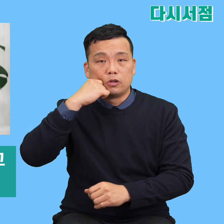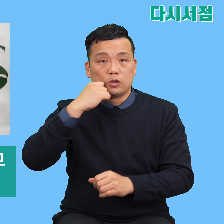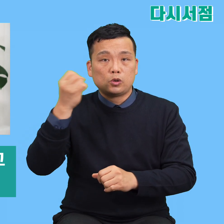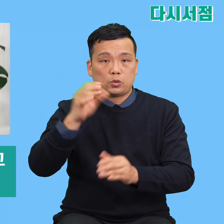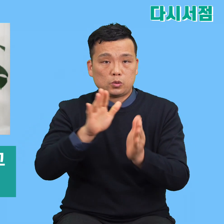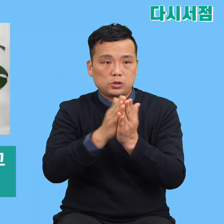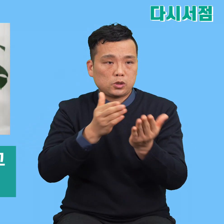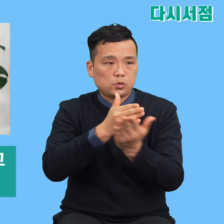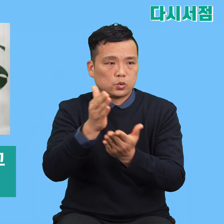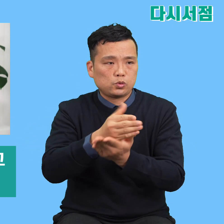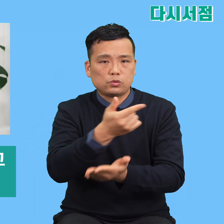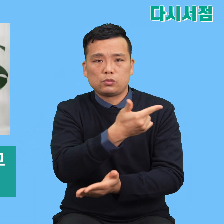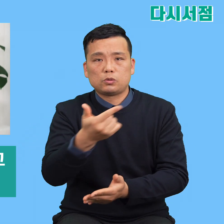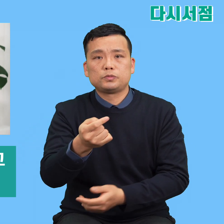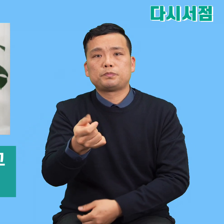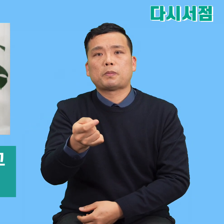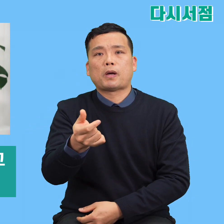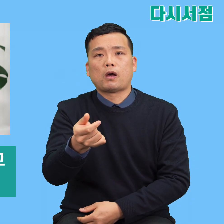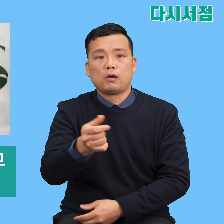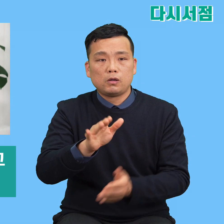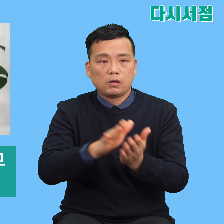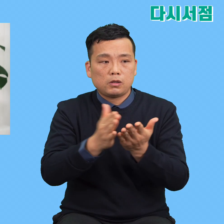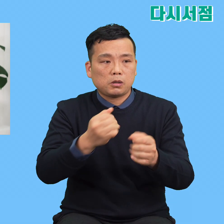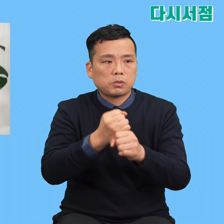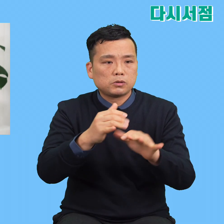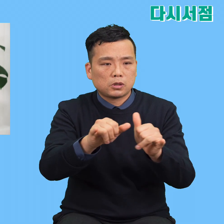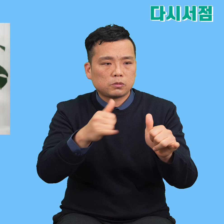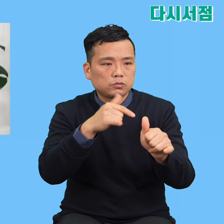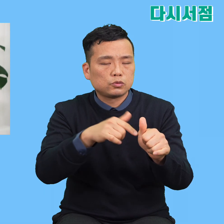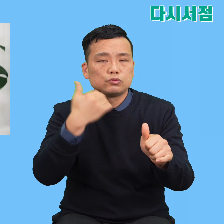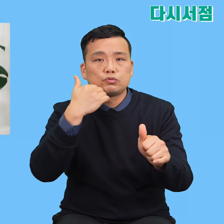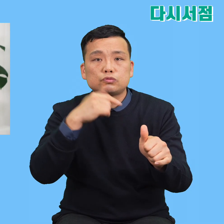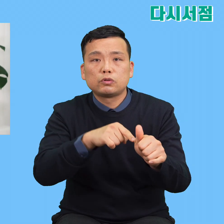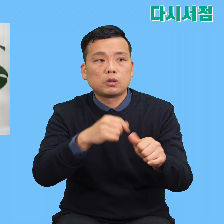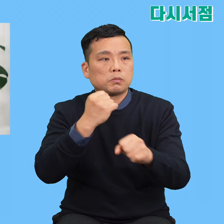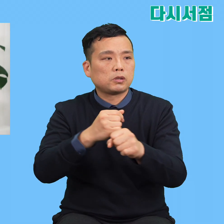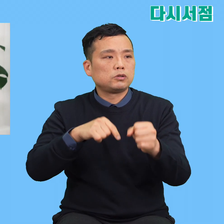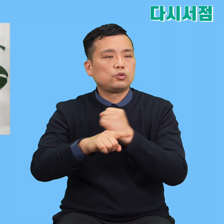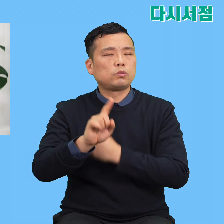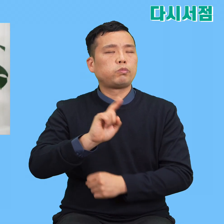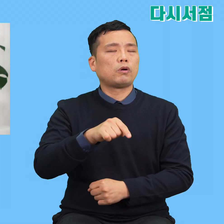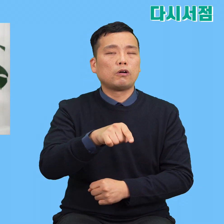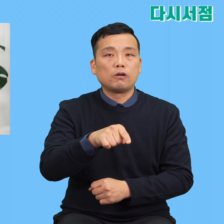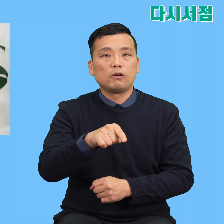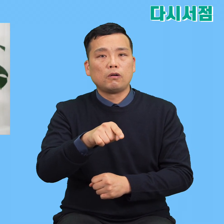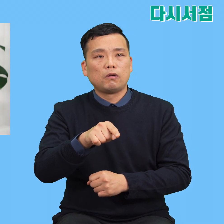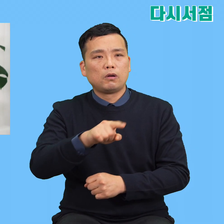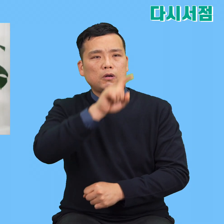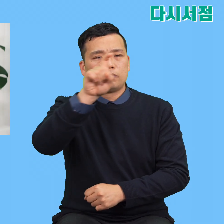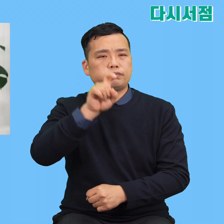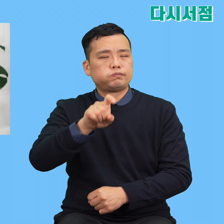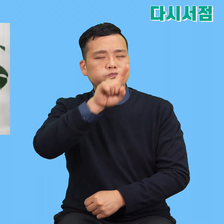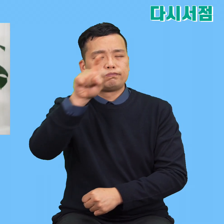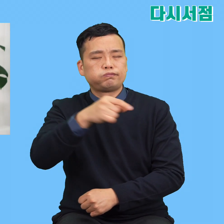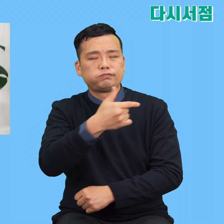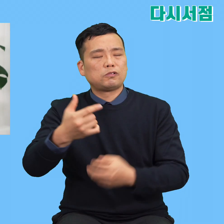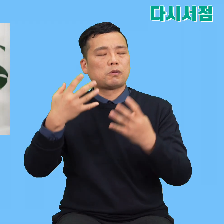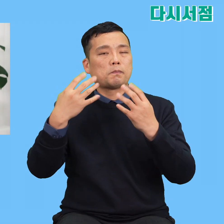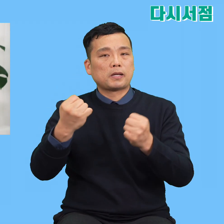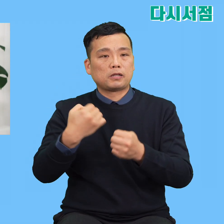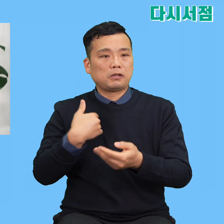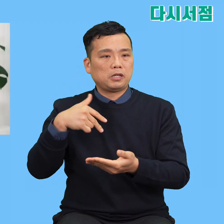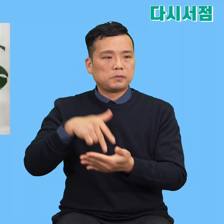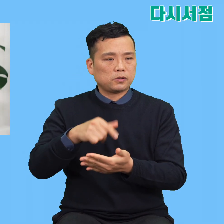무슨 책인지도 잘 모르겠고 어떤 사람이 만들었고 이걸 왜 만들었는지도 모르겠고 어쨌든 독자 입장에서 봤을 때는